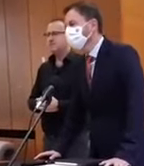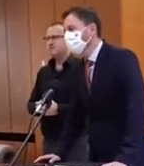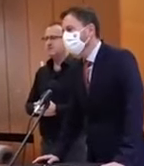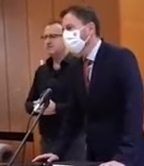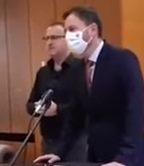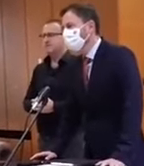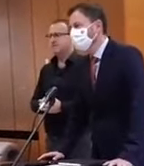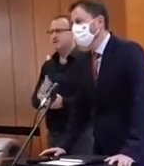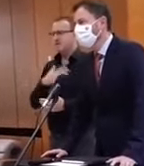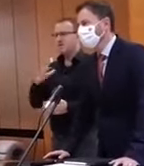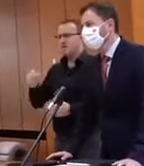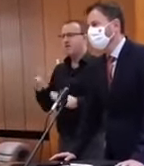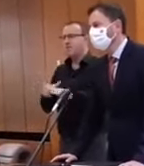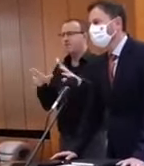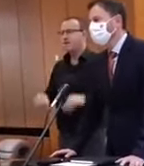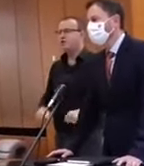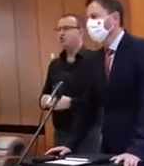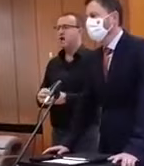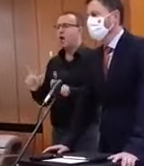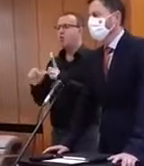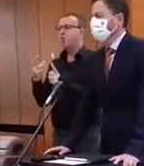podpredsedníčka po prvnej prioritách?